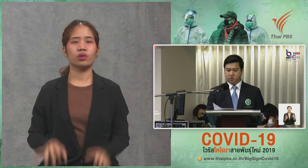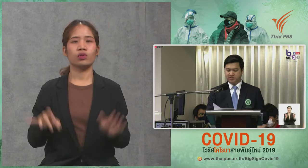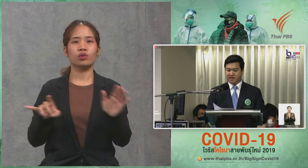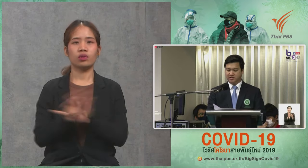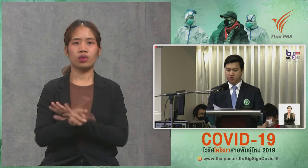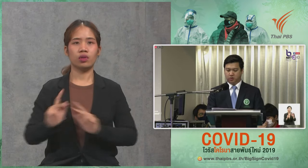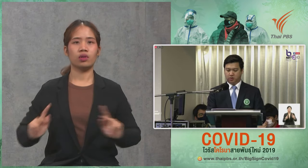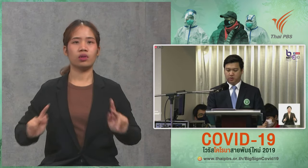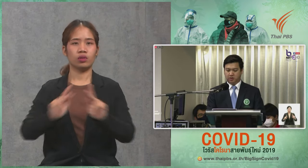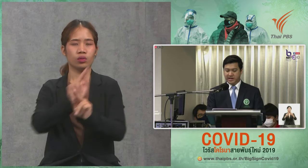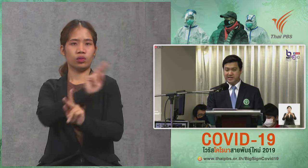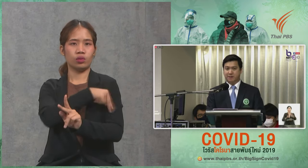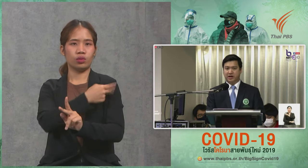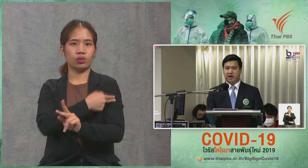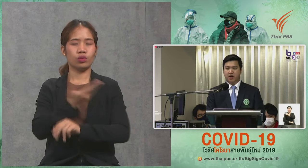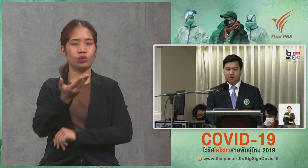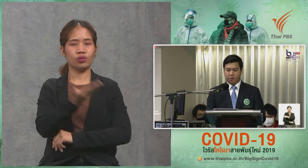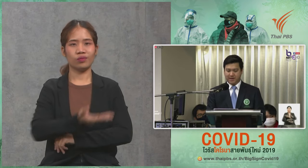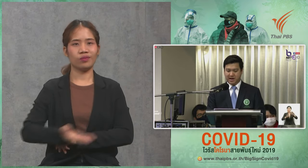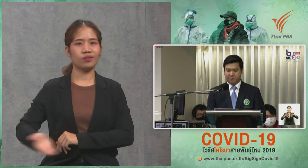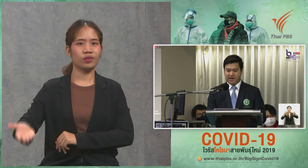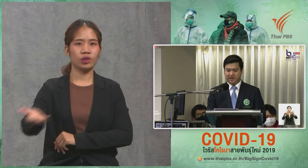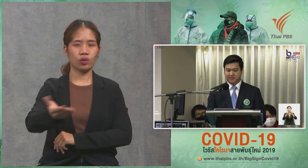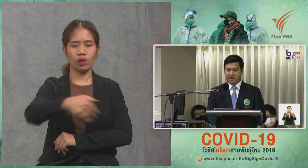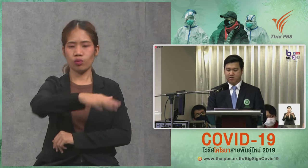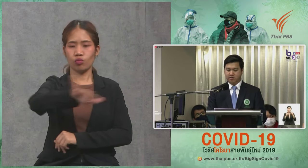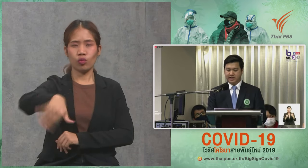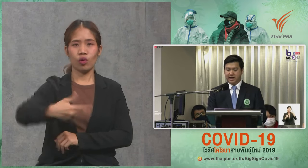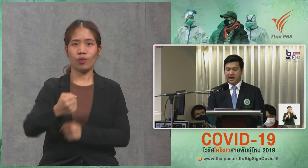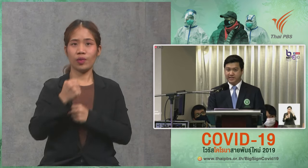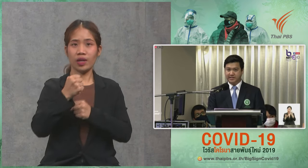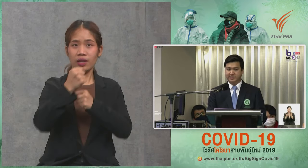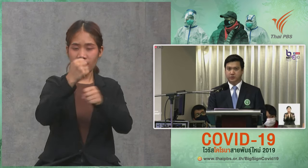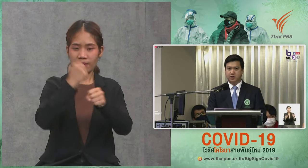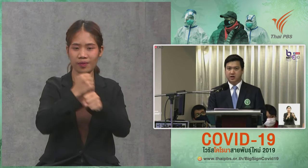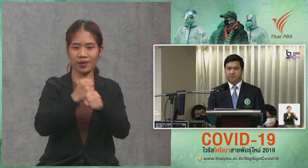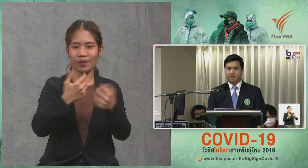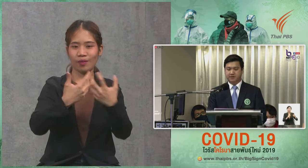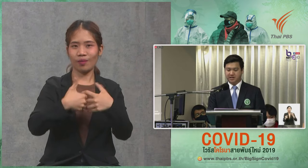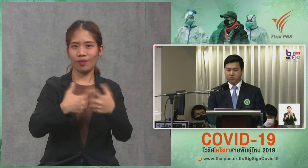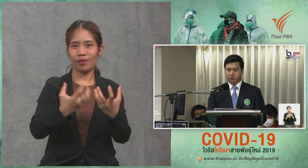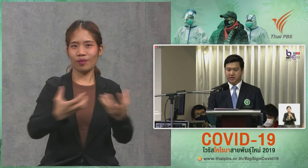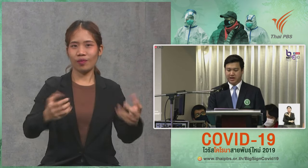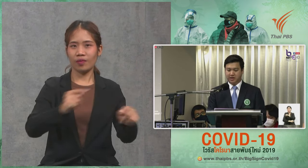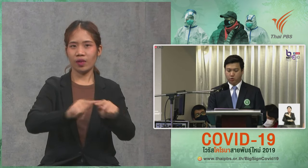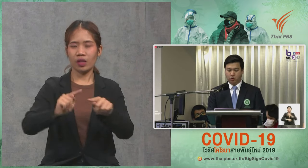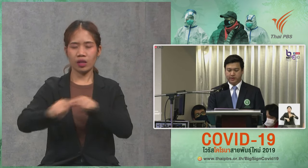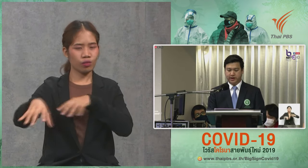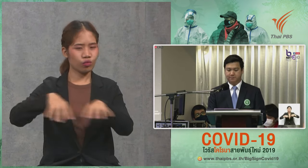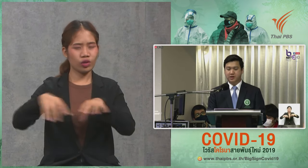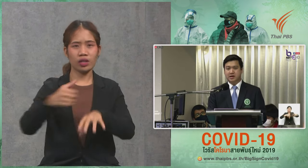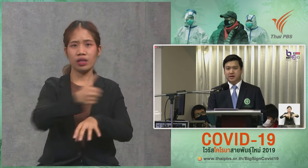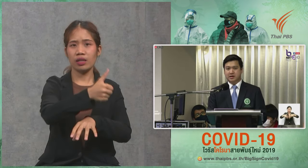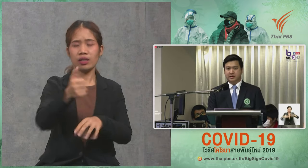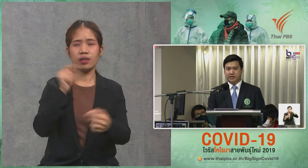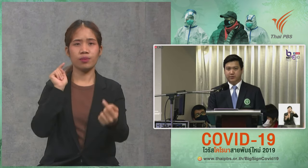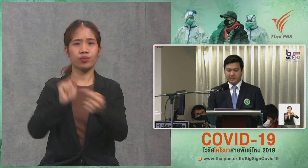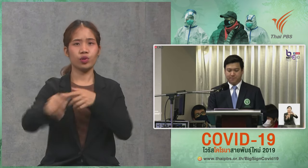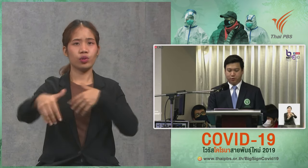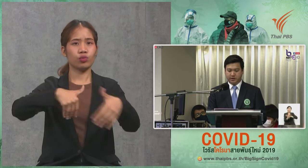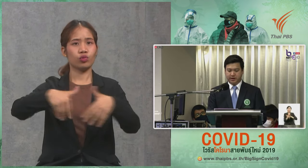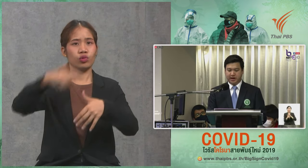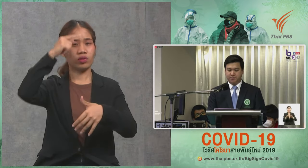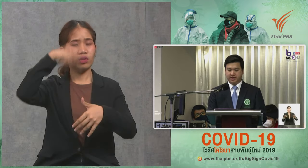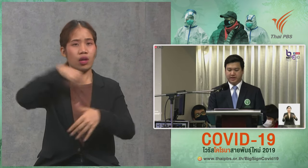ครับกระทรวงสาธารณสุขขอเน้นย้ำนะครับว่าเราพยายามบริหารทรัพยากรต่างๆให้ดีที่สุดเพื่อประชาชนชาวไทยทุกคนนะครับอย่าง